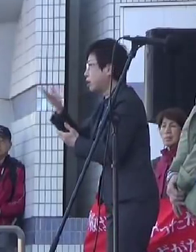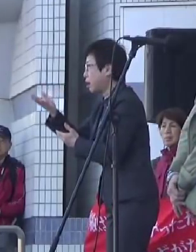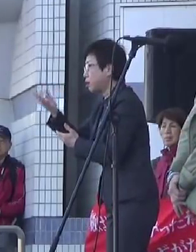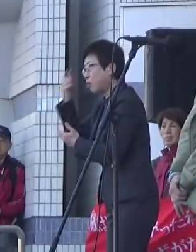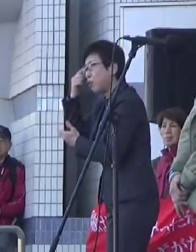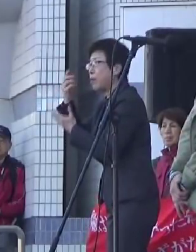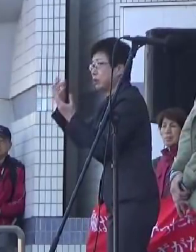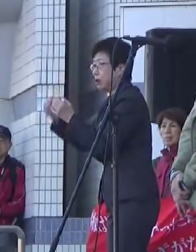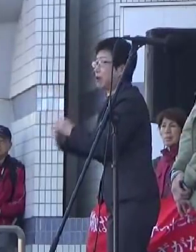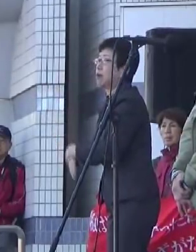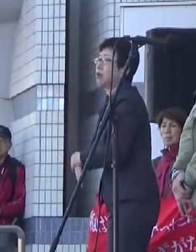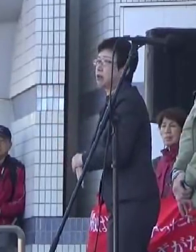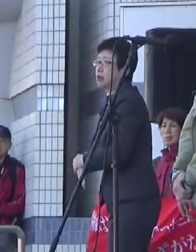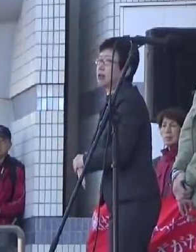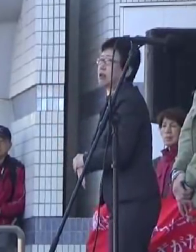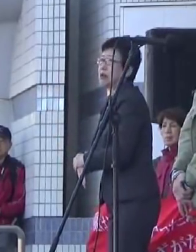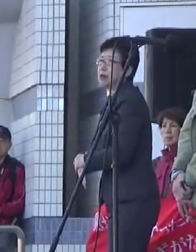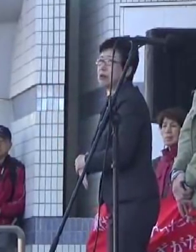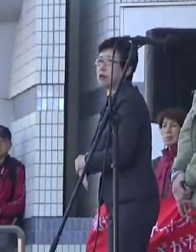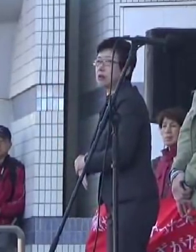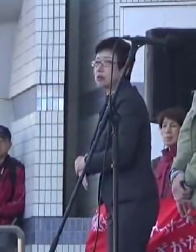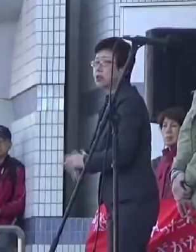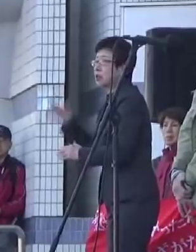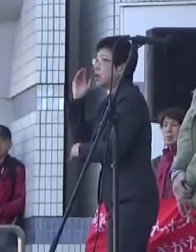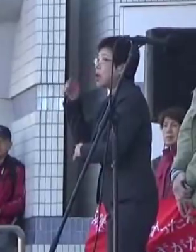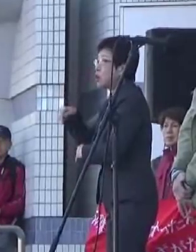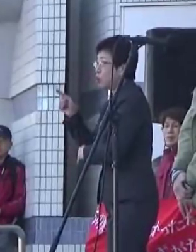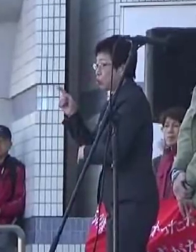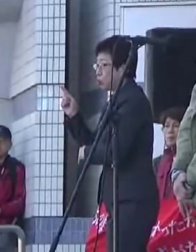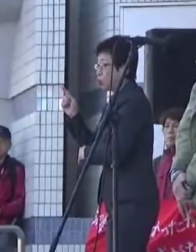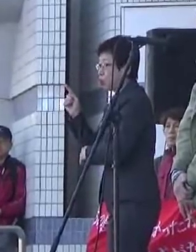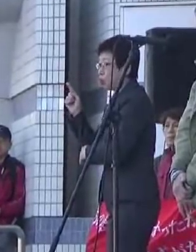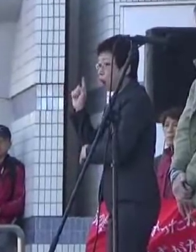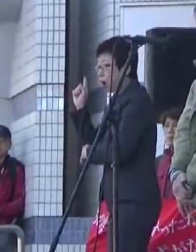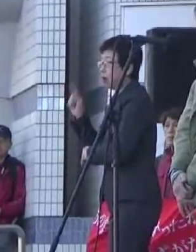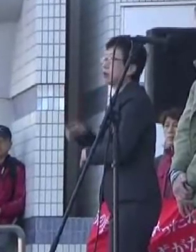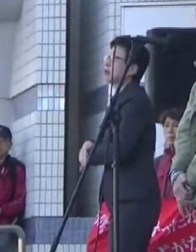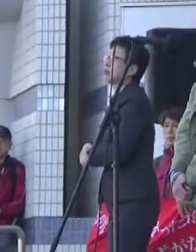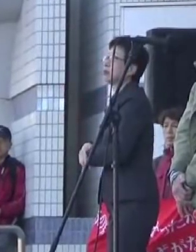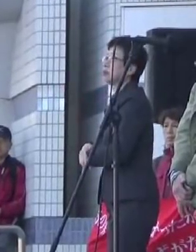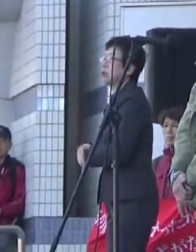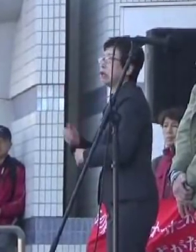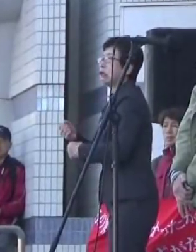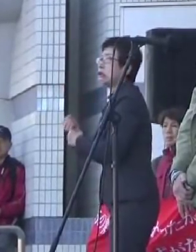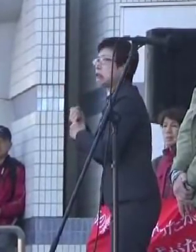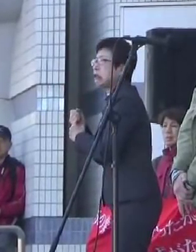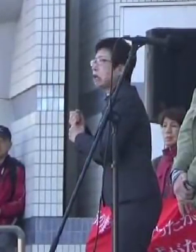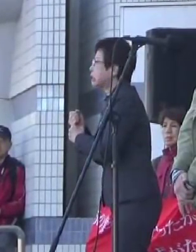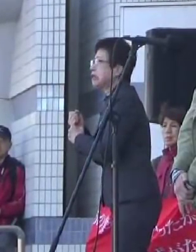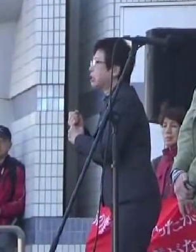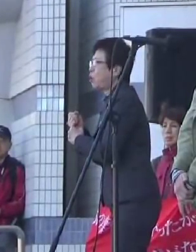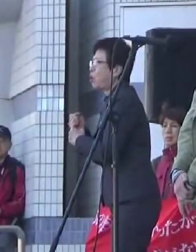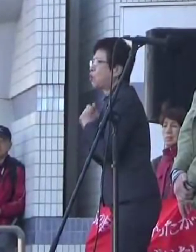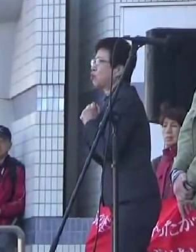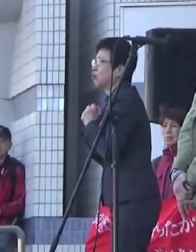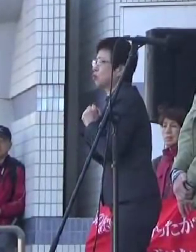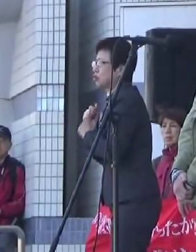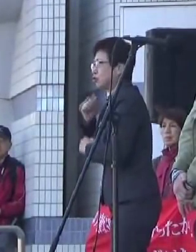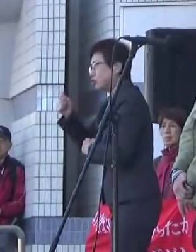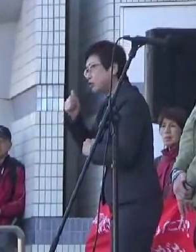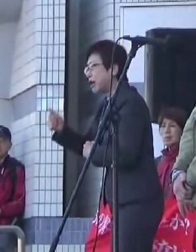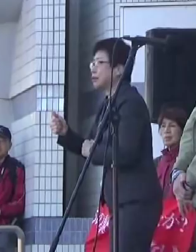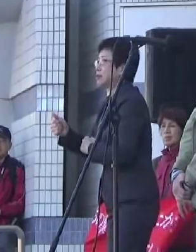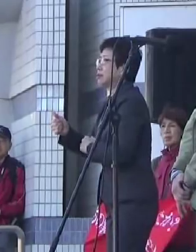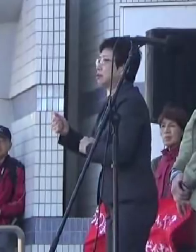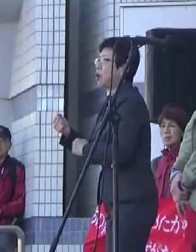と思います。で政府は 避難などするなという